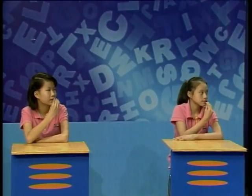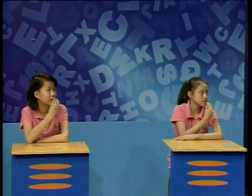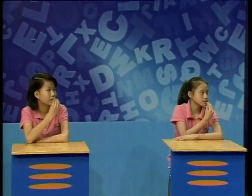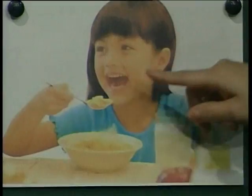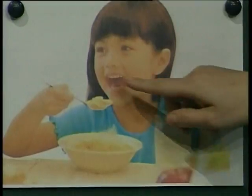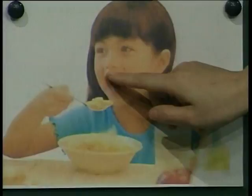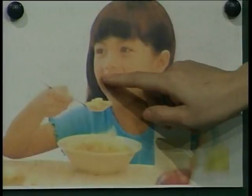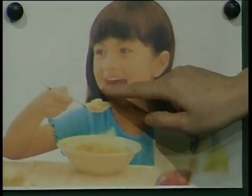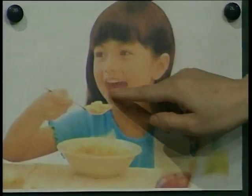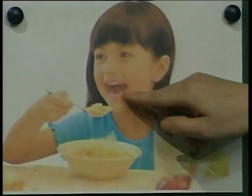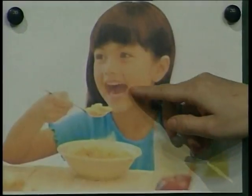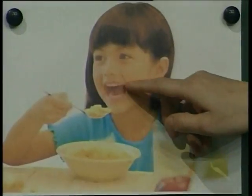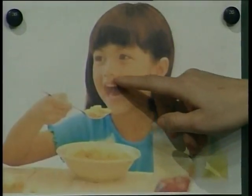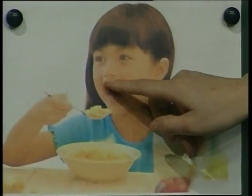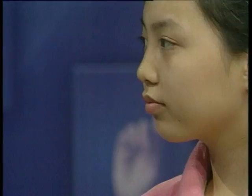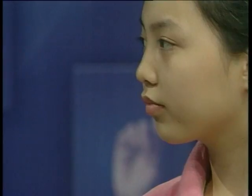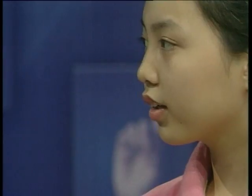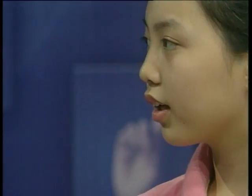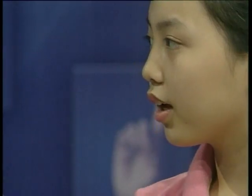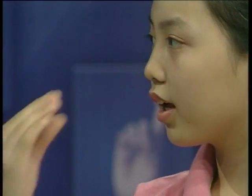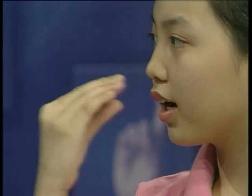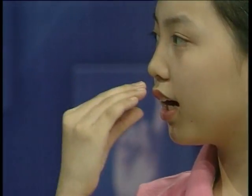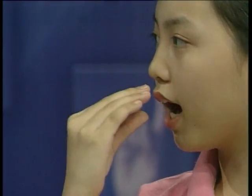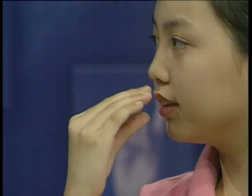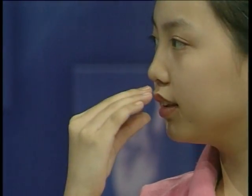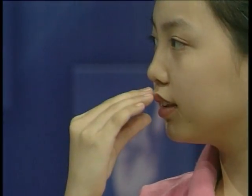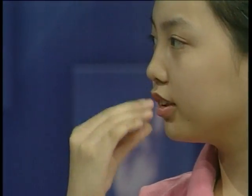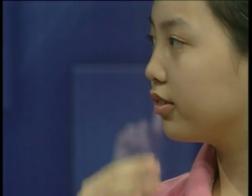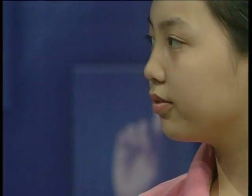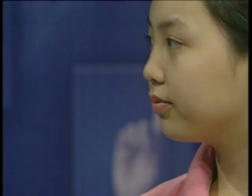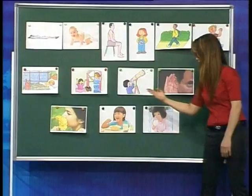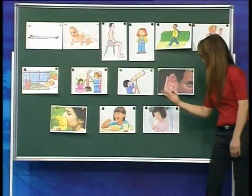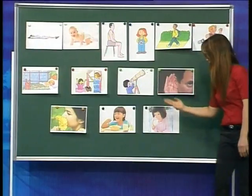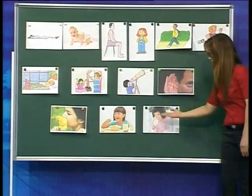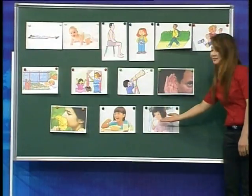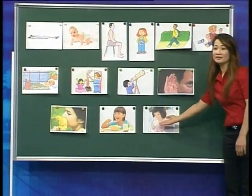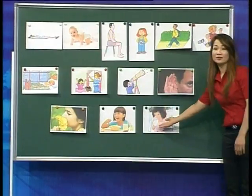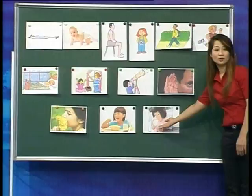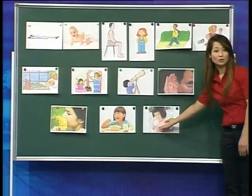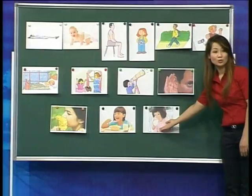uống